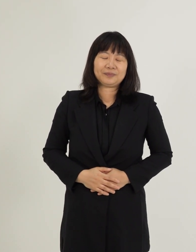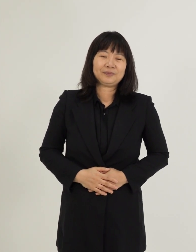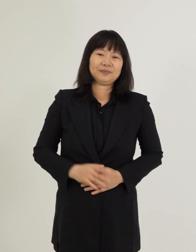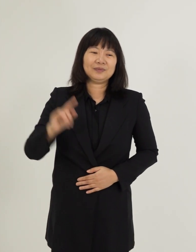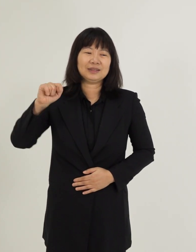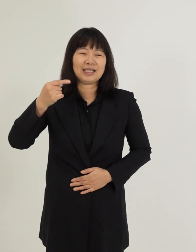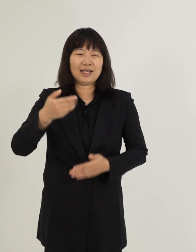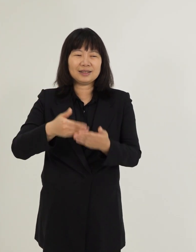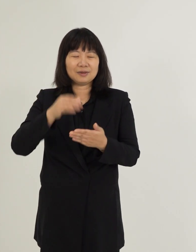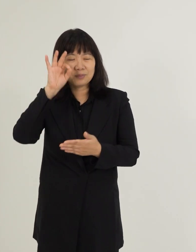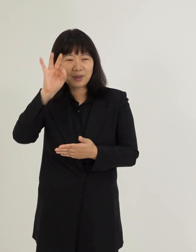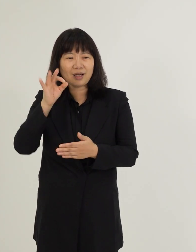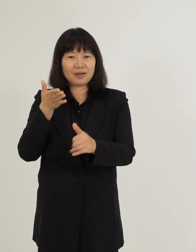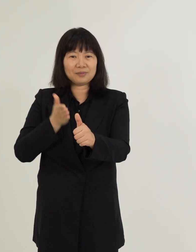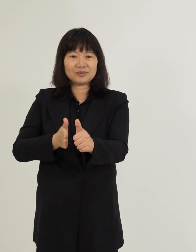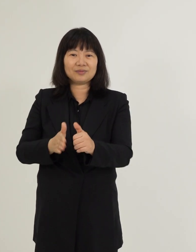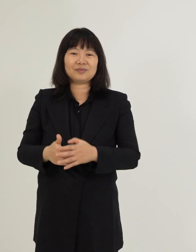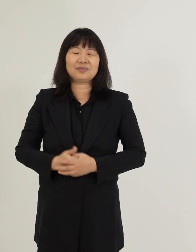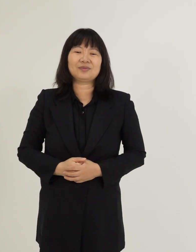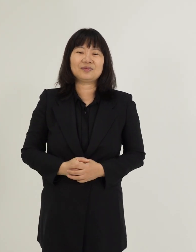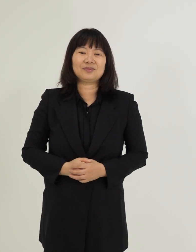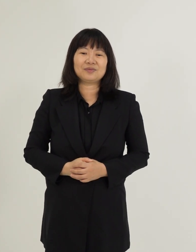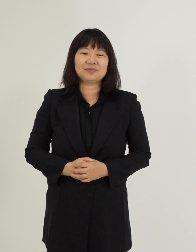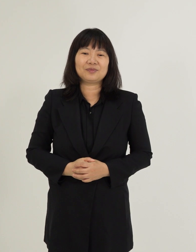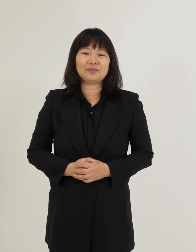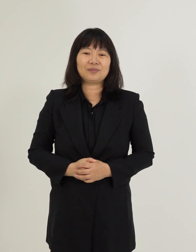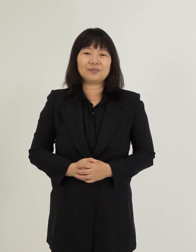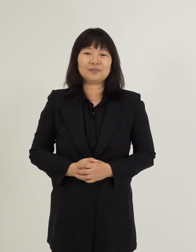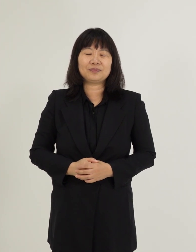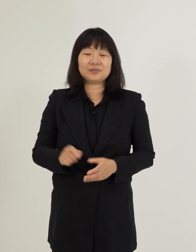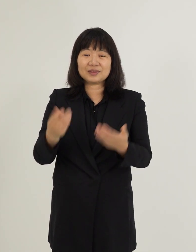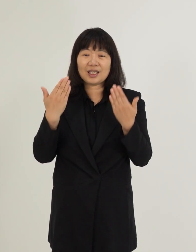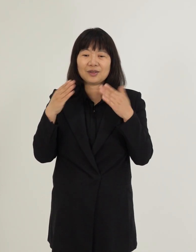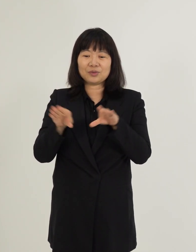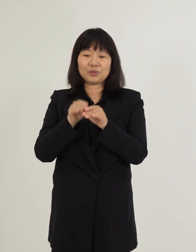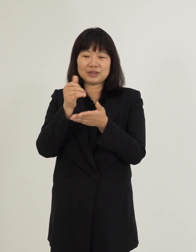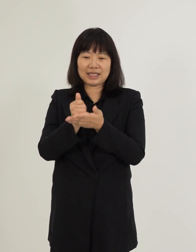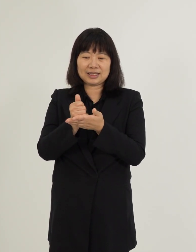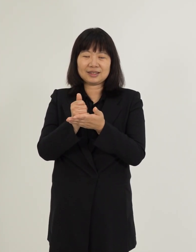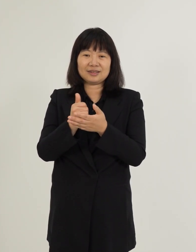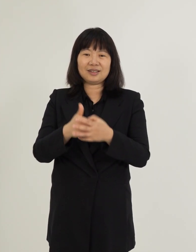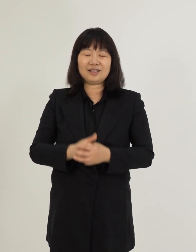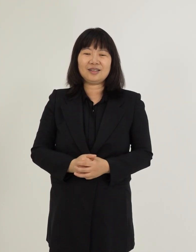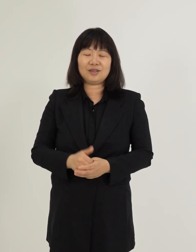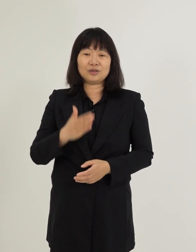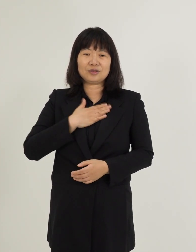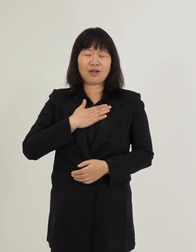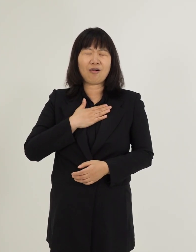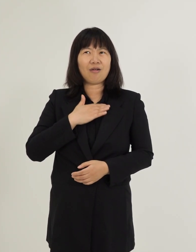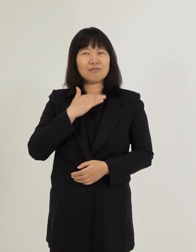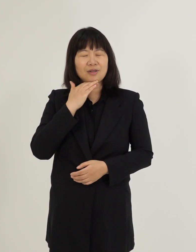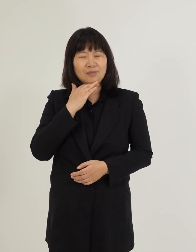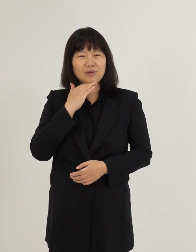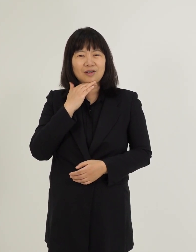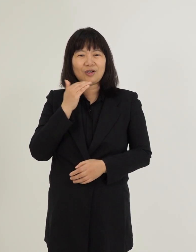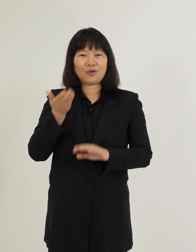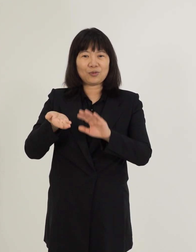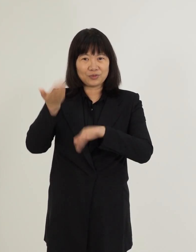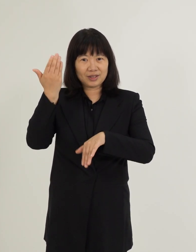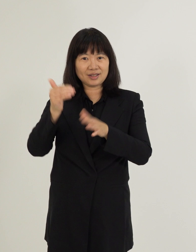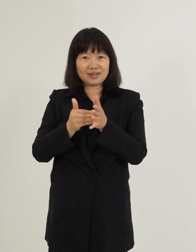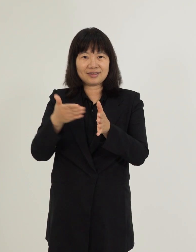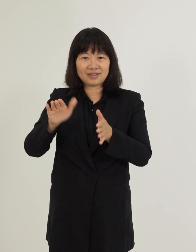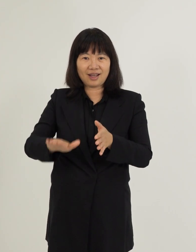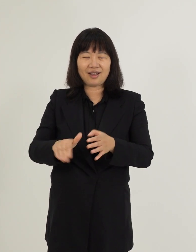다음 그림을 좀 한번 볼까요? 예, 이제 그 학교 총장님이십니다. 저보다 이제 연배가 좀